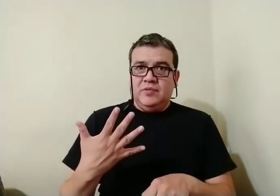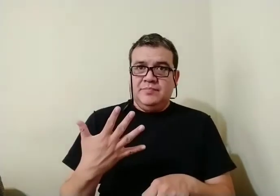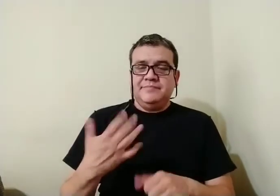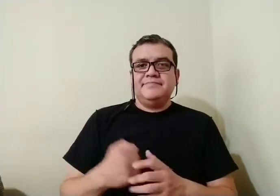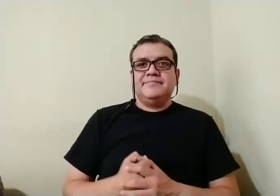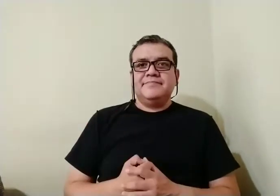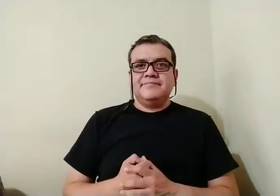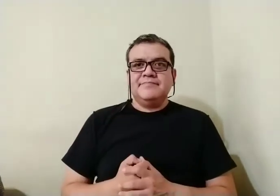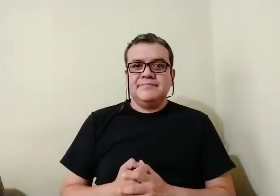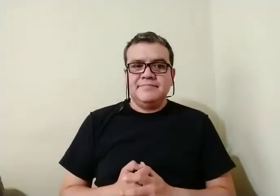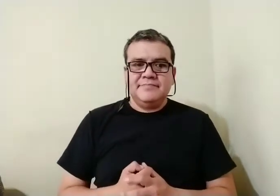2020.